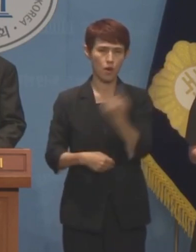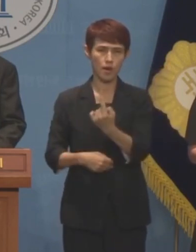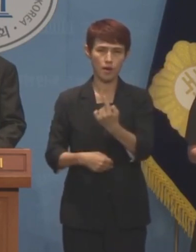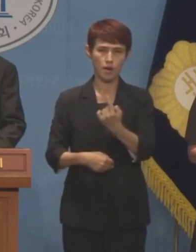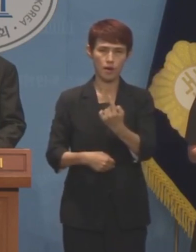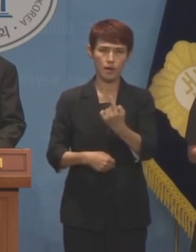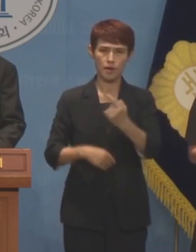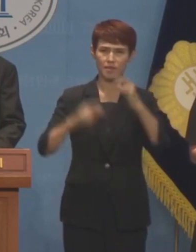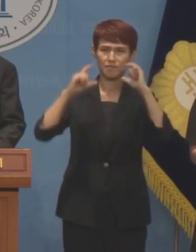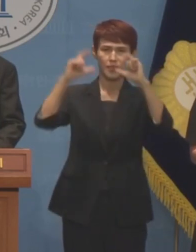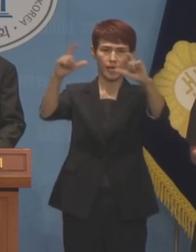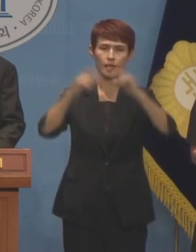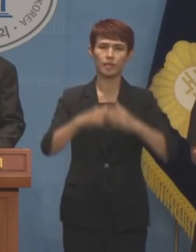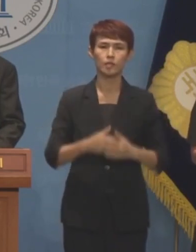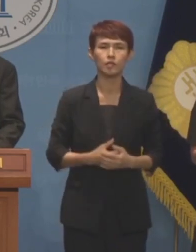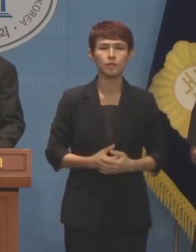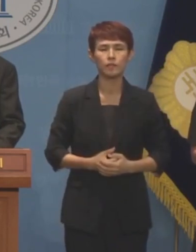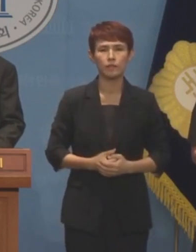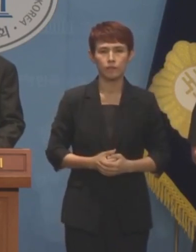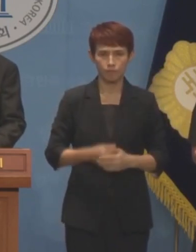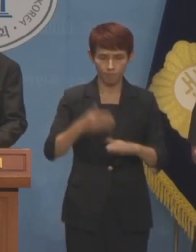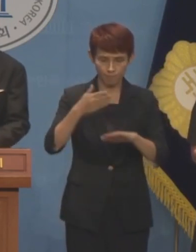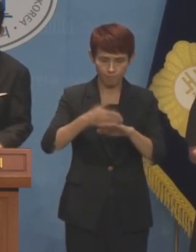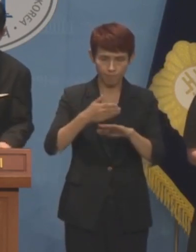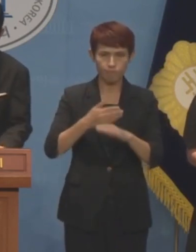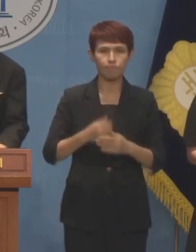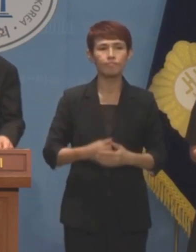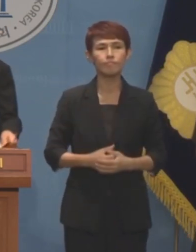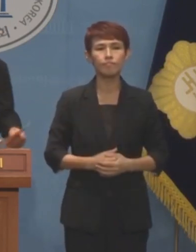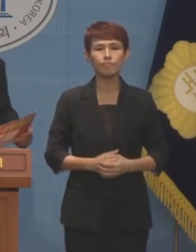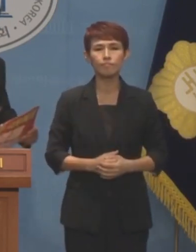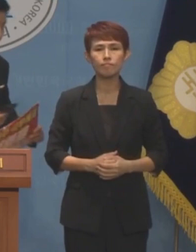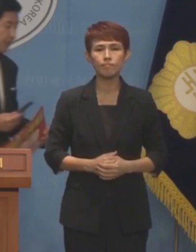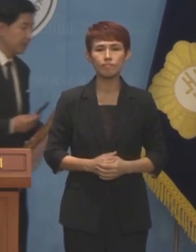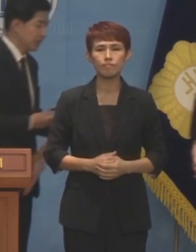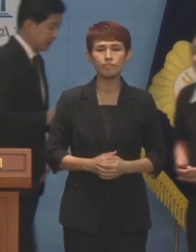한번 천명하는 바입니다. 감사합니다.